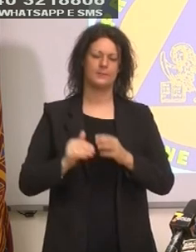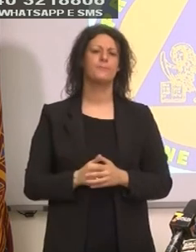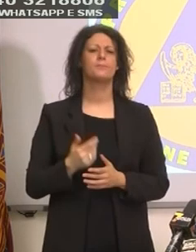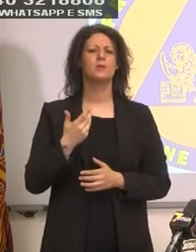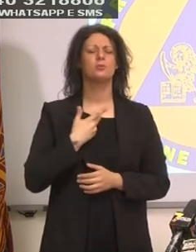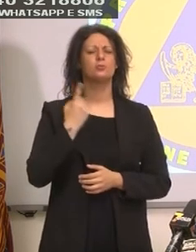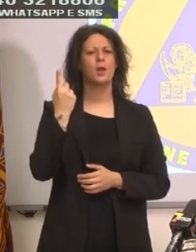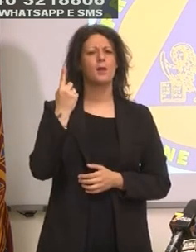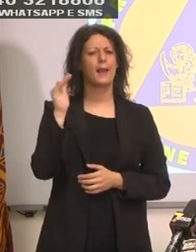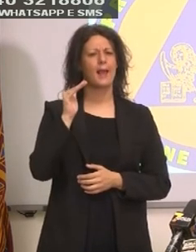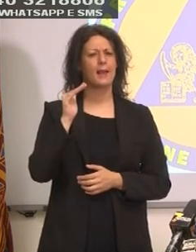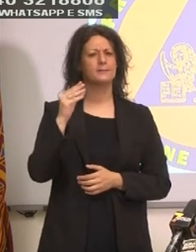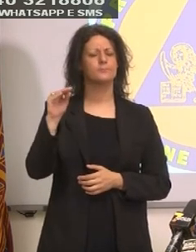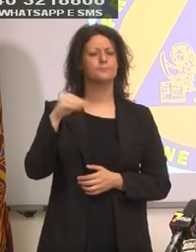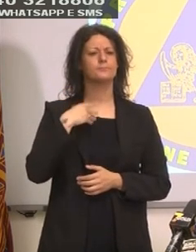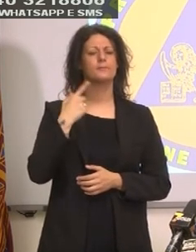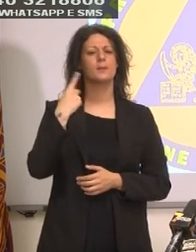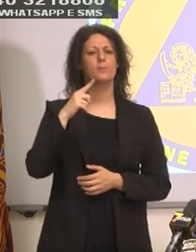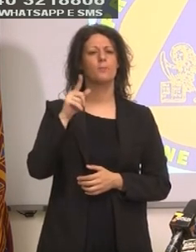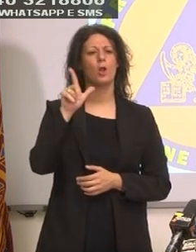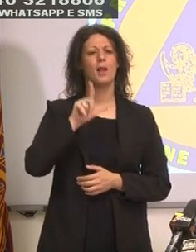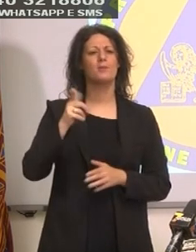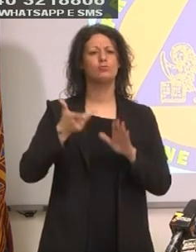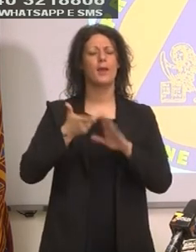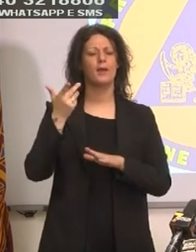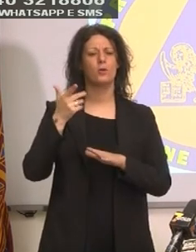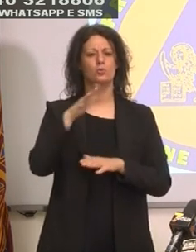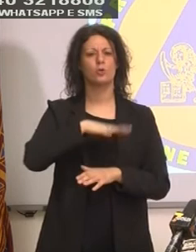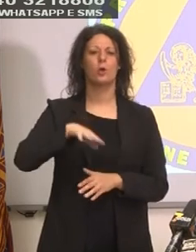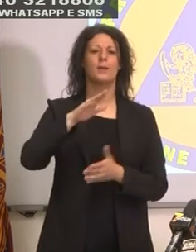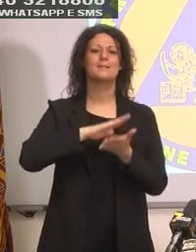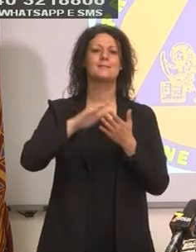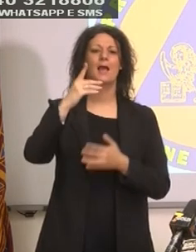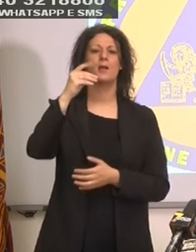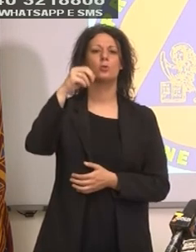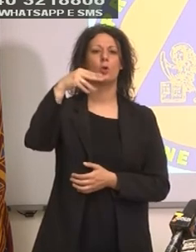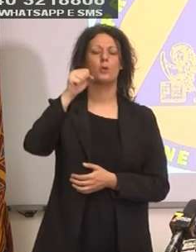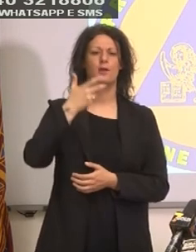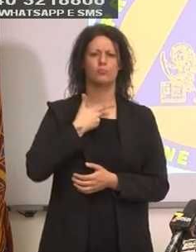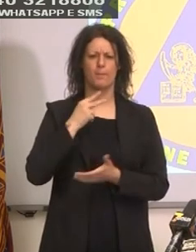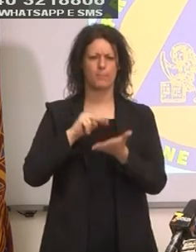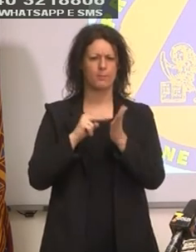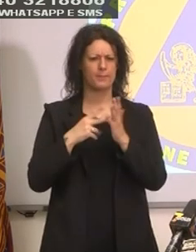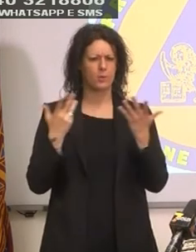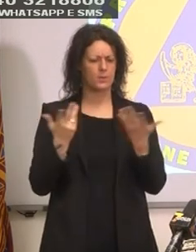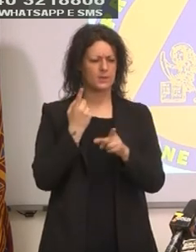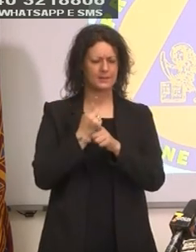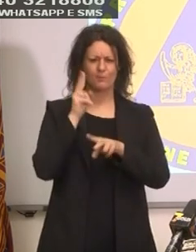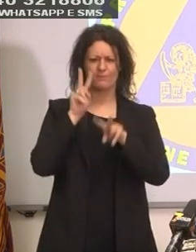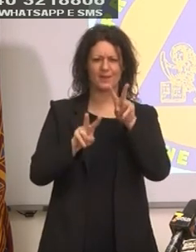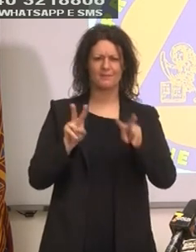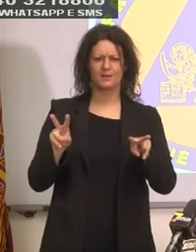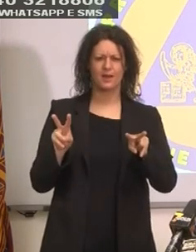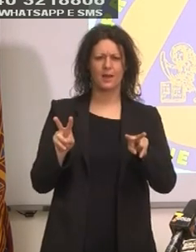liceo, forse di San Donà, che hanno problemi, magari poi farò una verifica. Ho